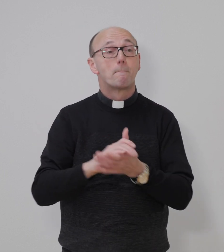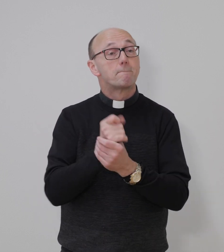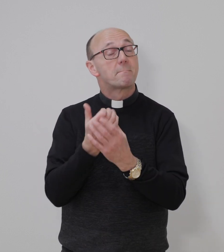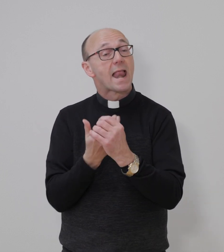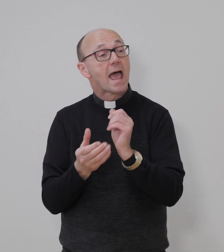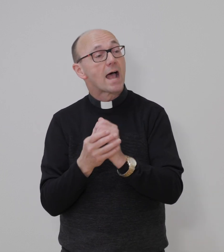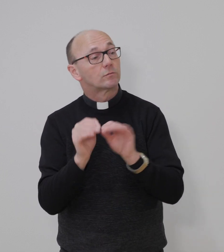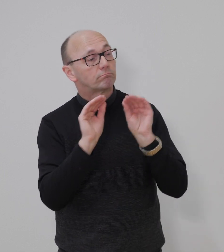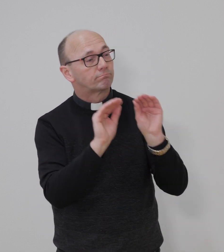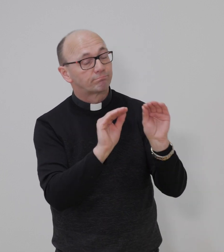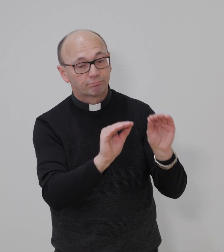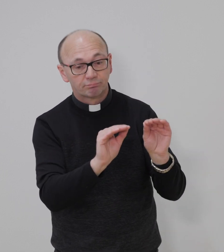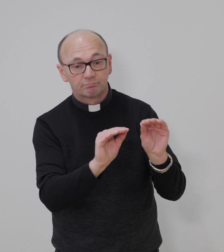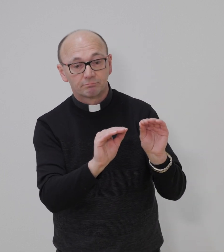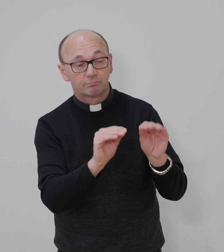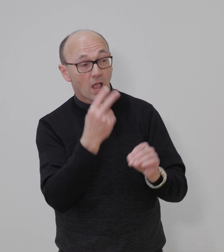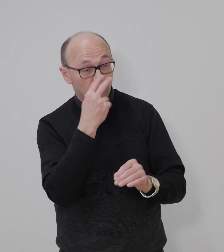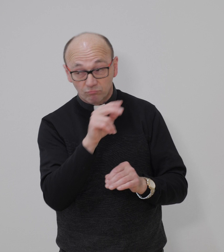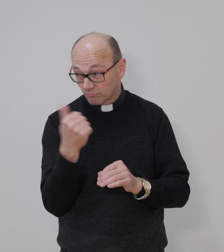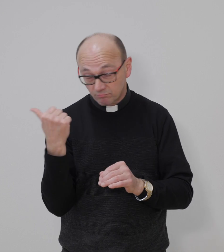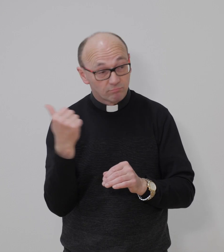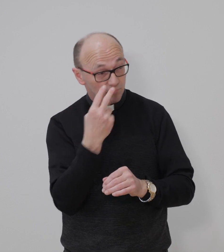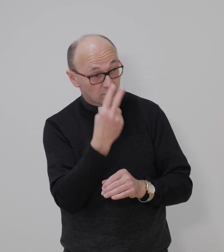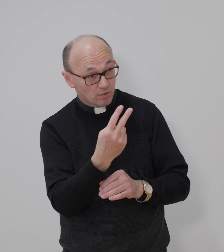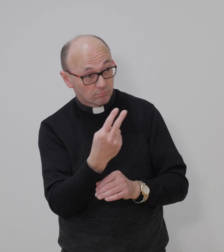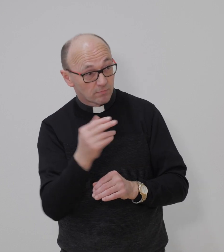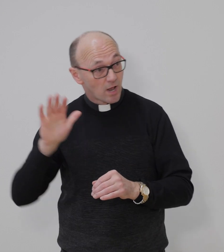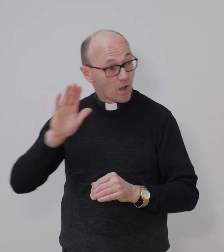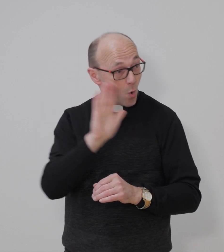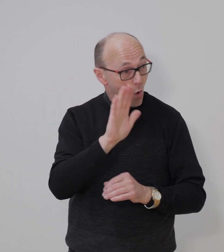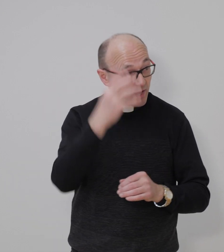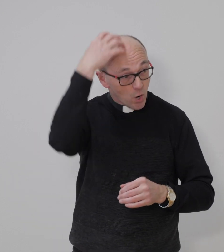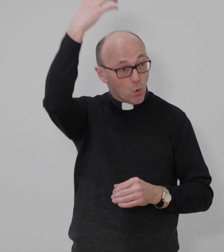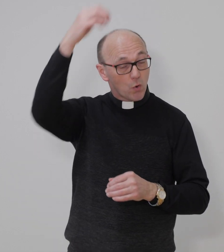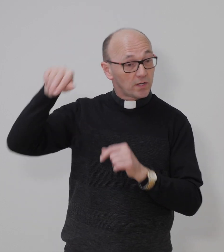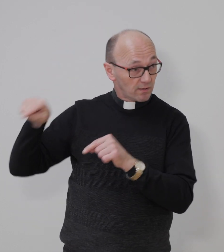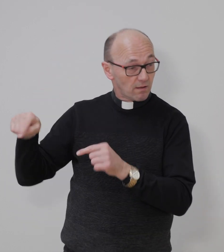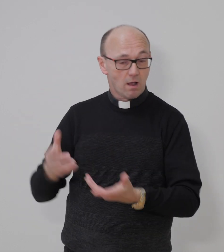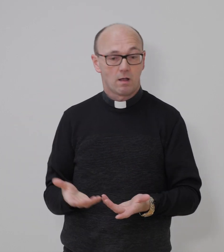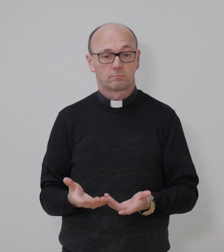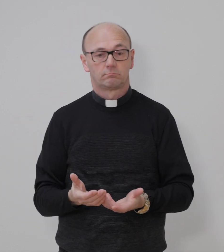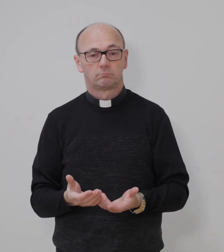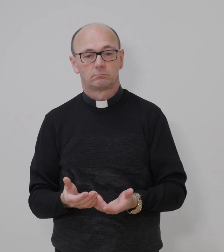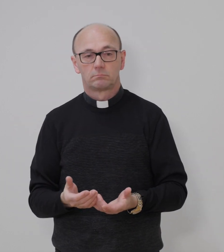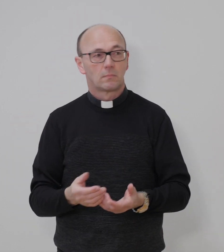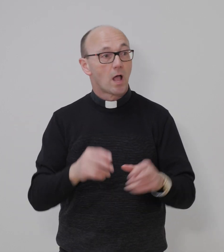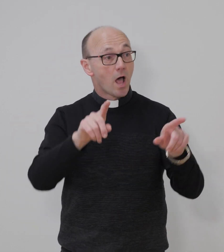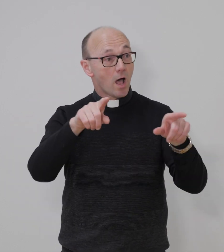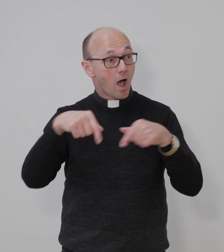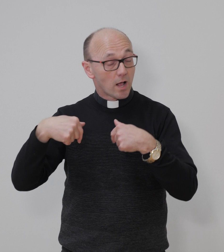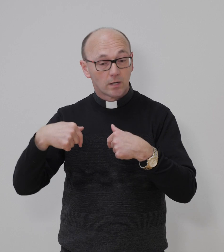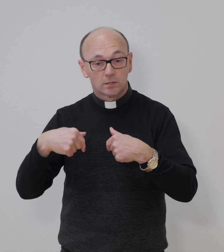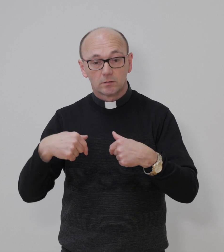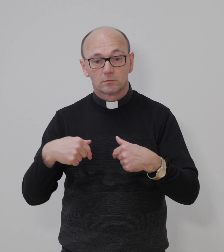Pilatus sagte zu den Juden: Seht, euer König! Sie aber schrien: